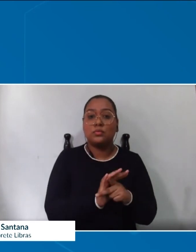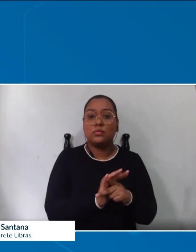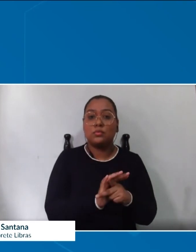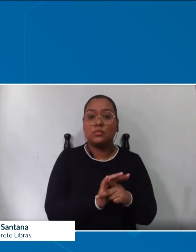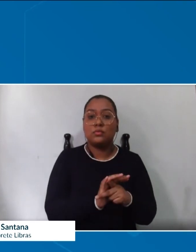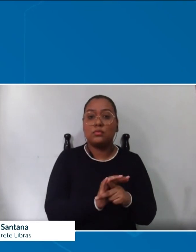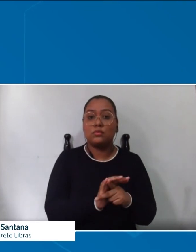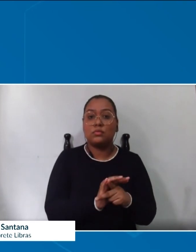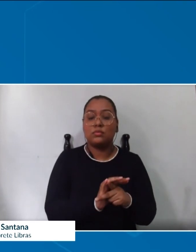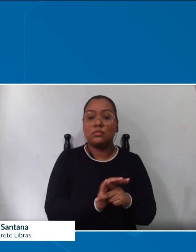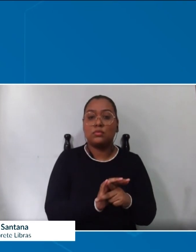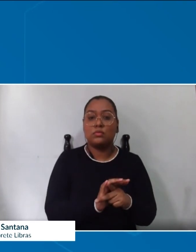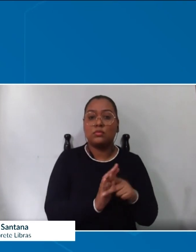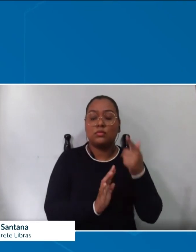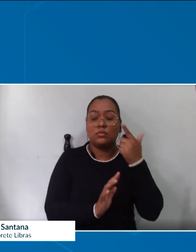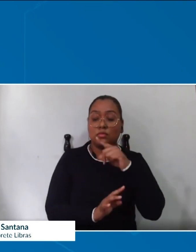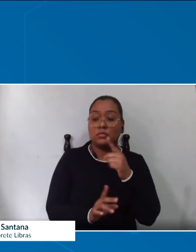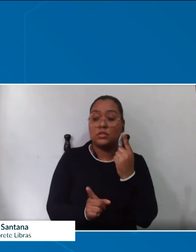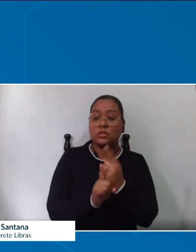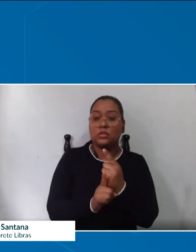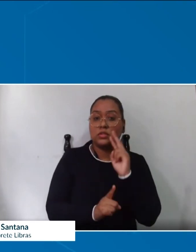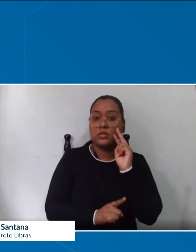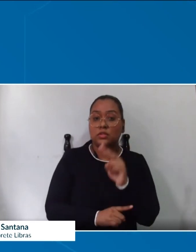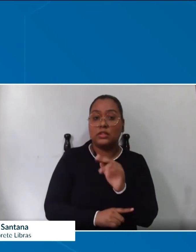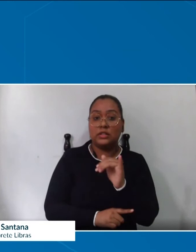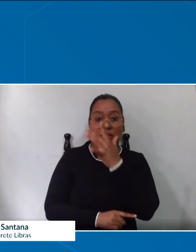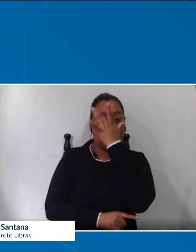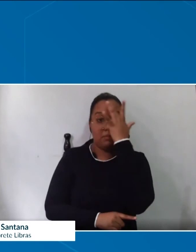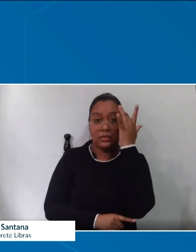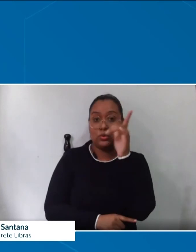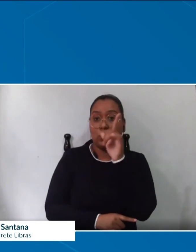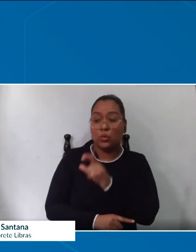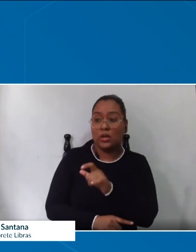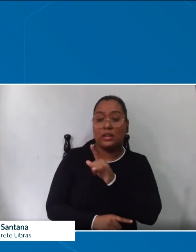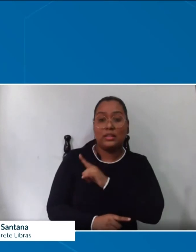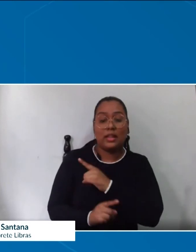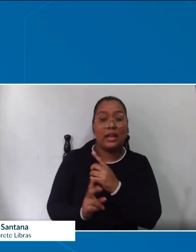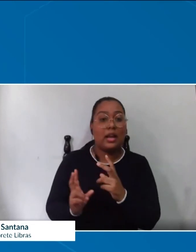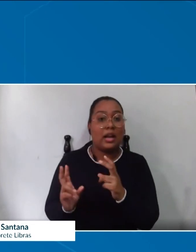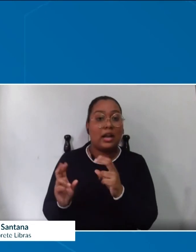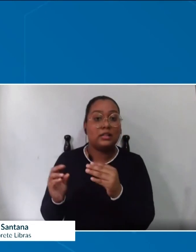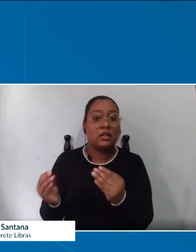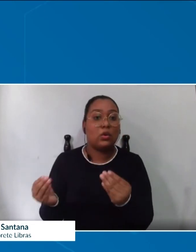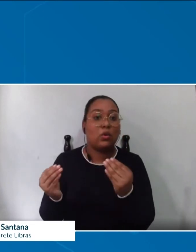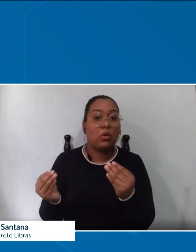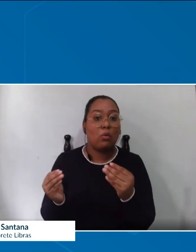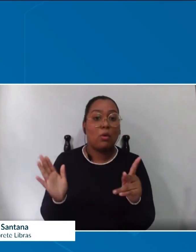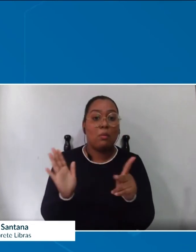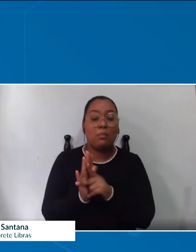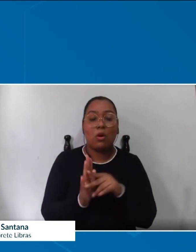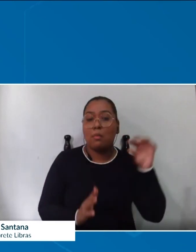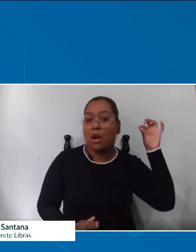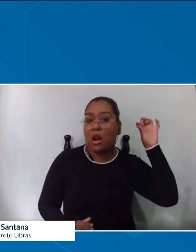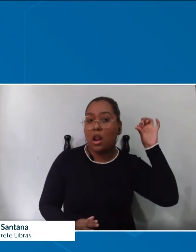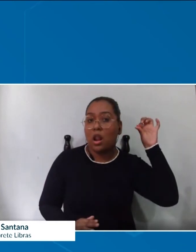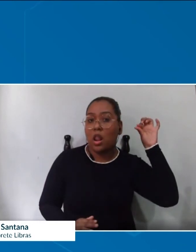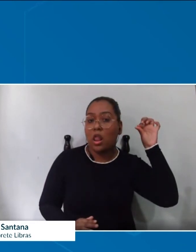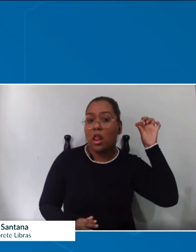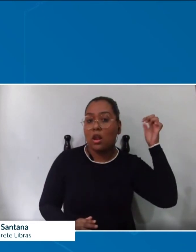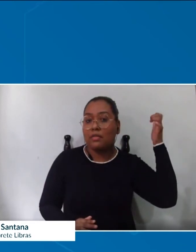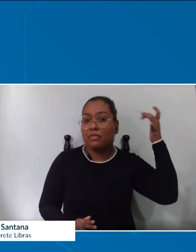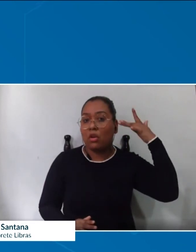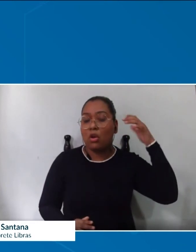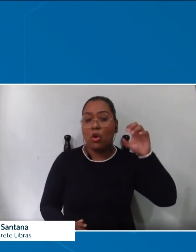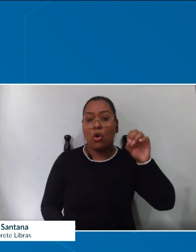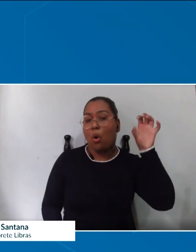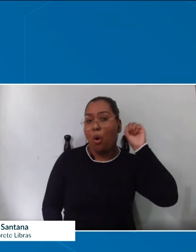e verificar se a pessoa estava com câncer através da cera de ouvido. Quer dizer, isso